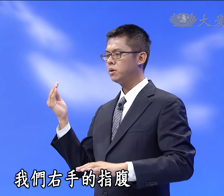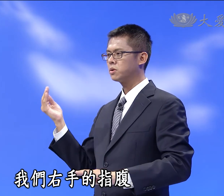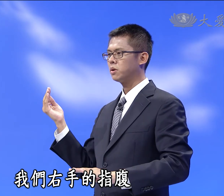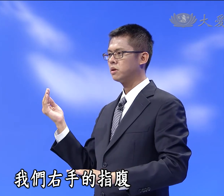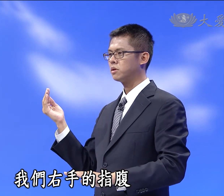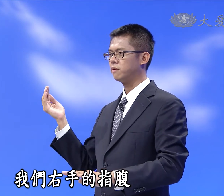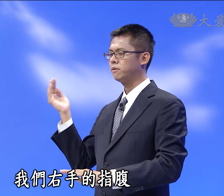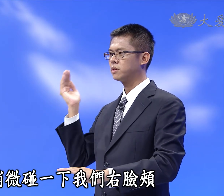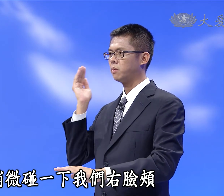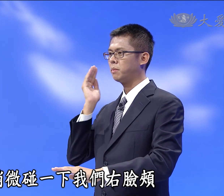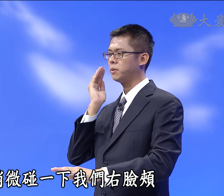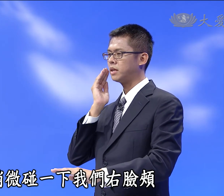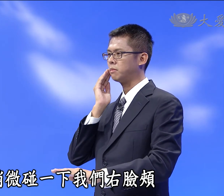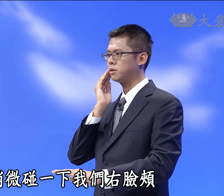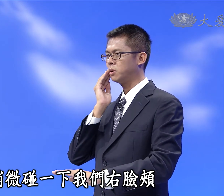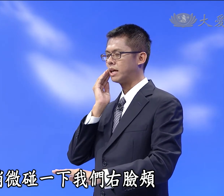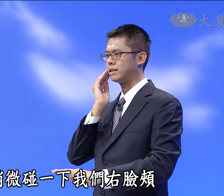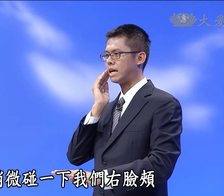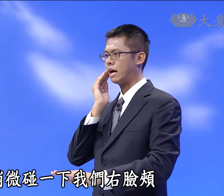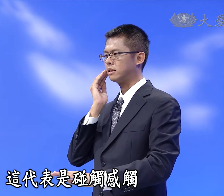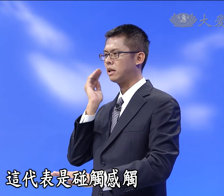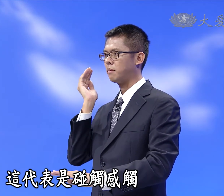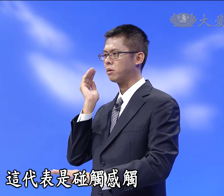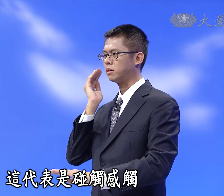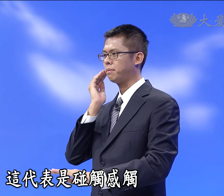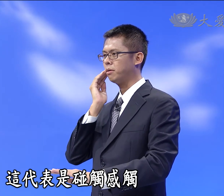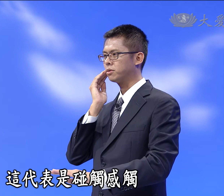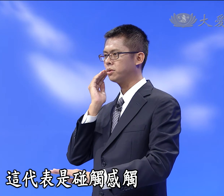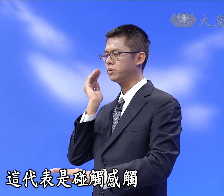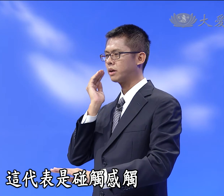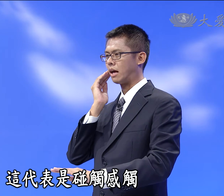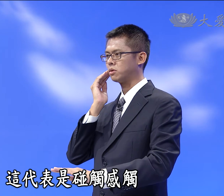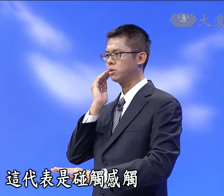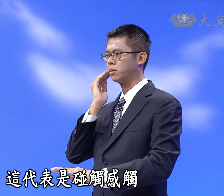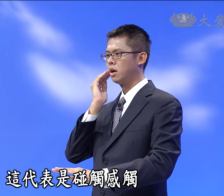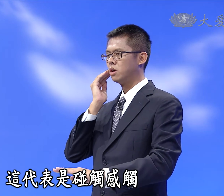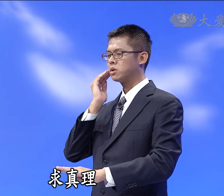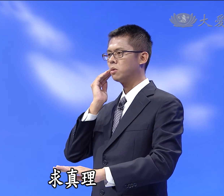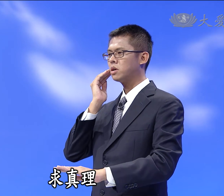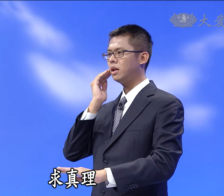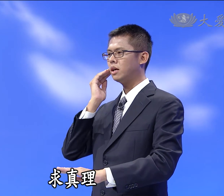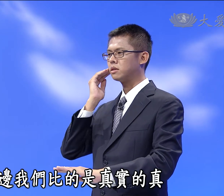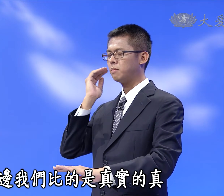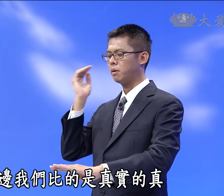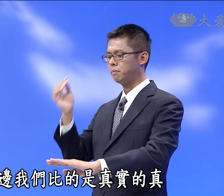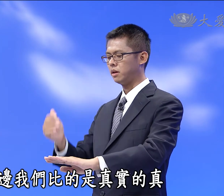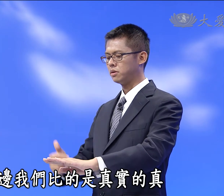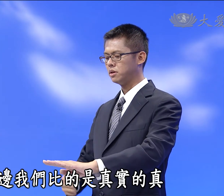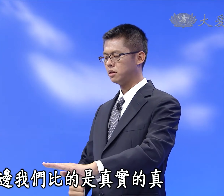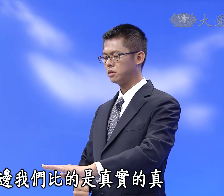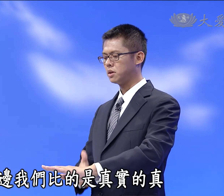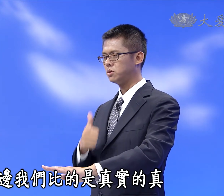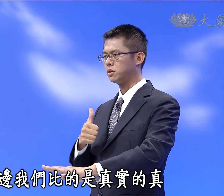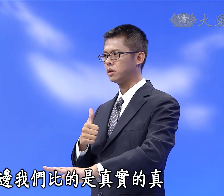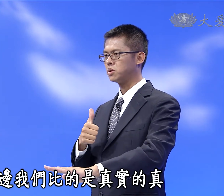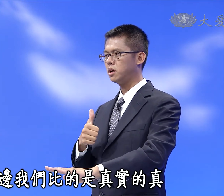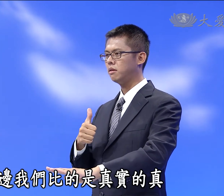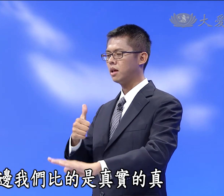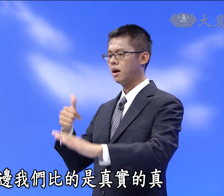手的指腹稍微碰向我们右脸颊，这代表是碰触感触。求真理，这边我们比的是真实的真，然